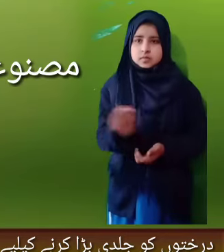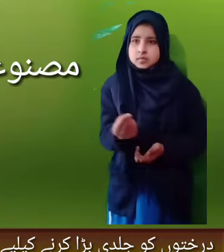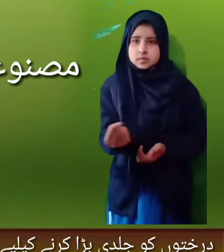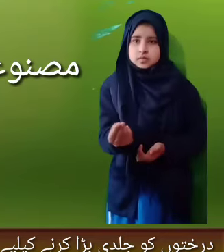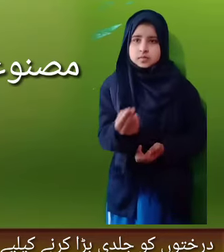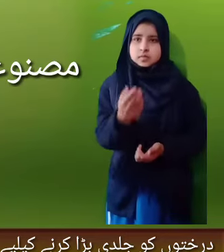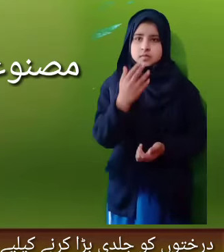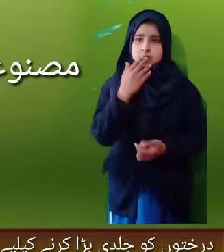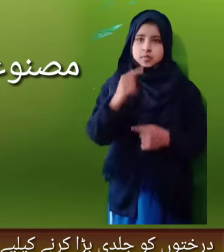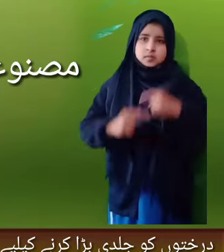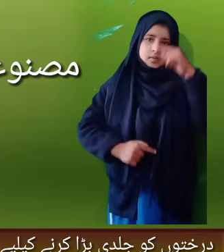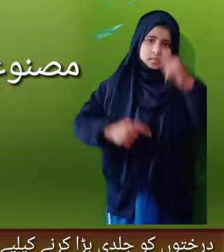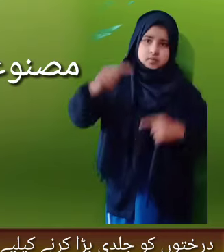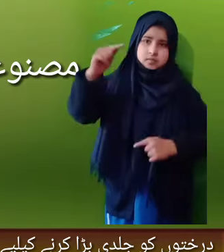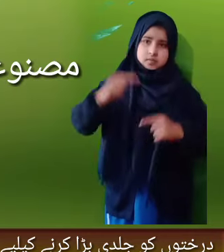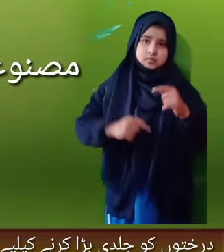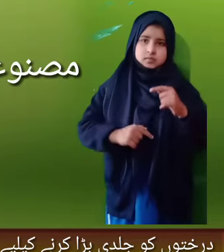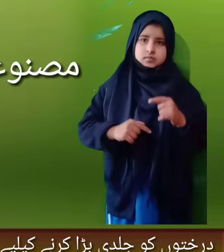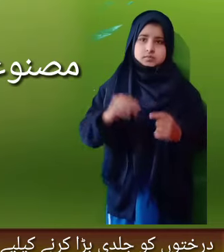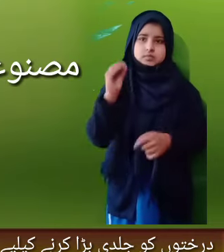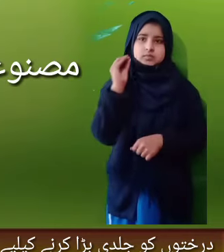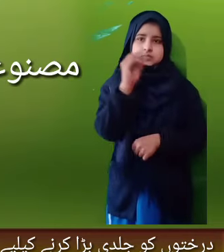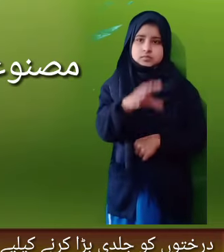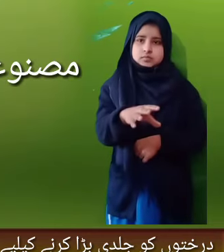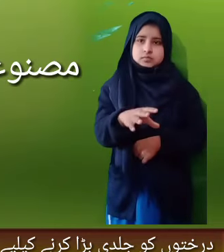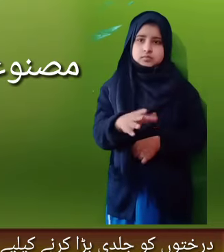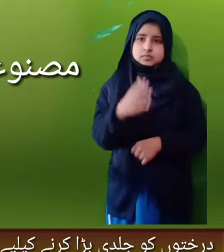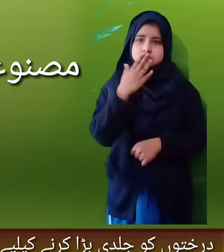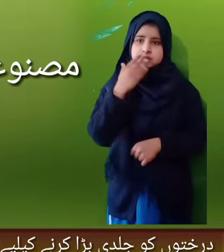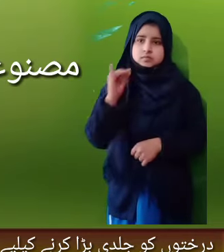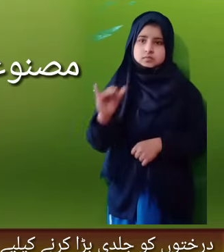मस्नूई खाद दी जाती है।